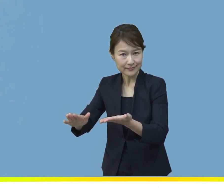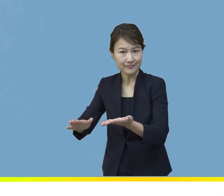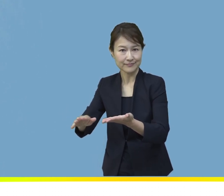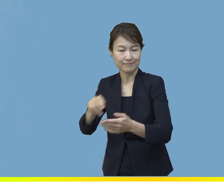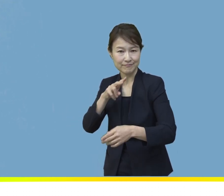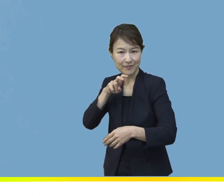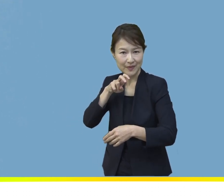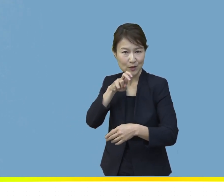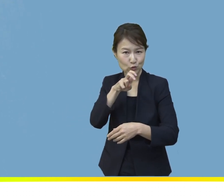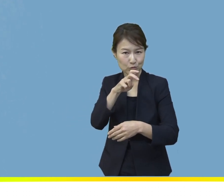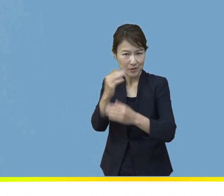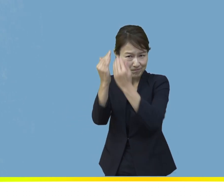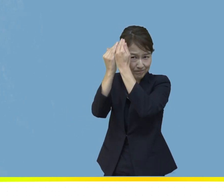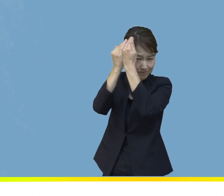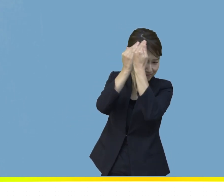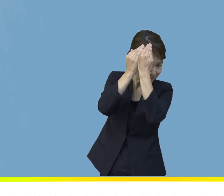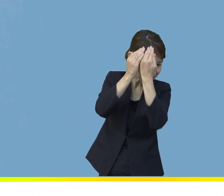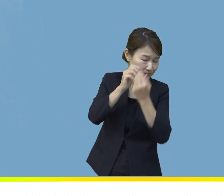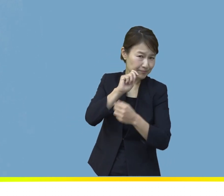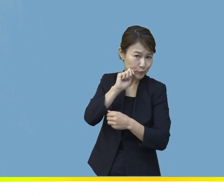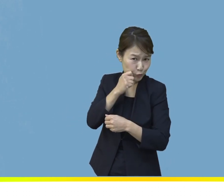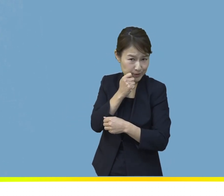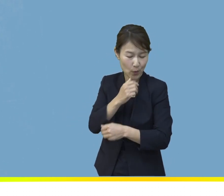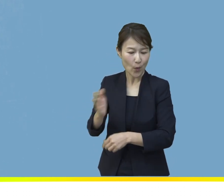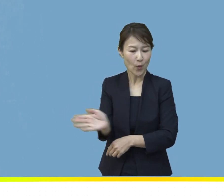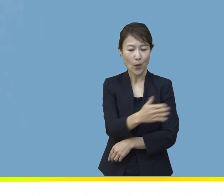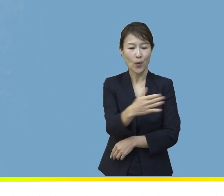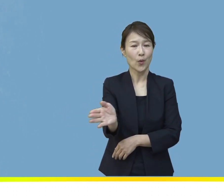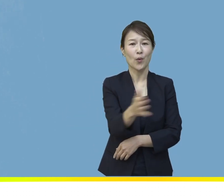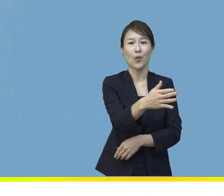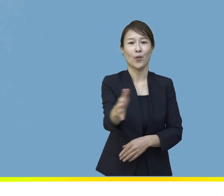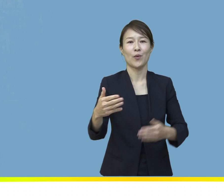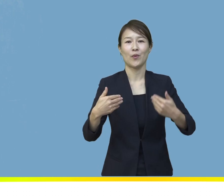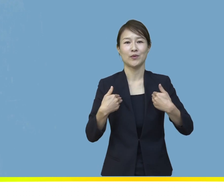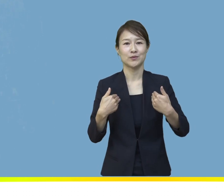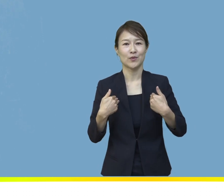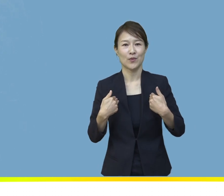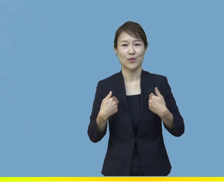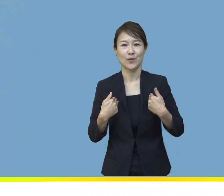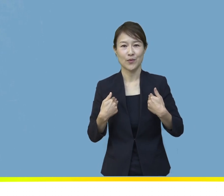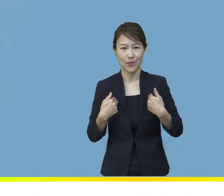からネズミのすみにくい環境を作りましょう